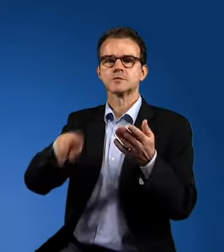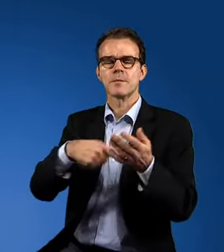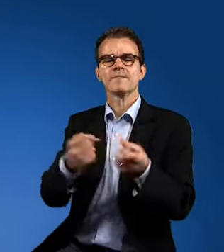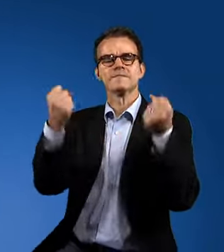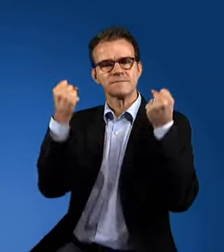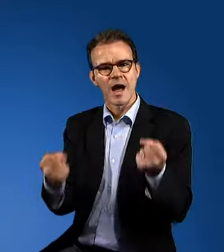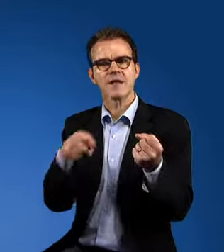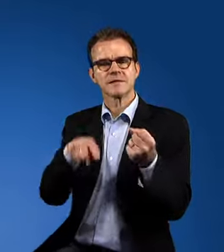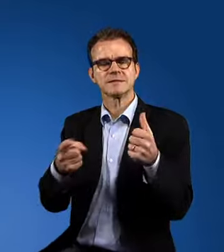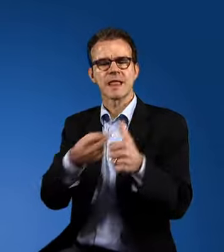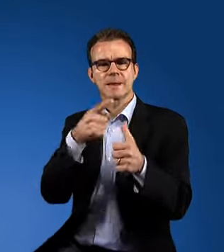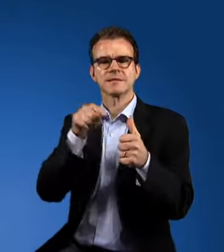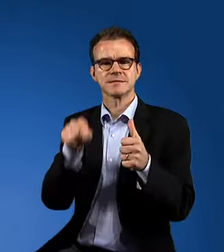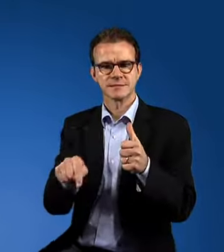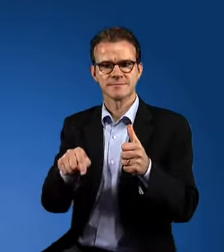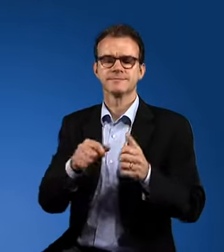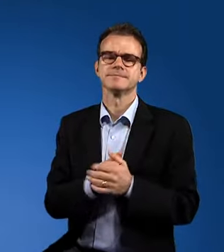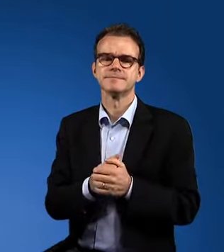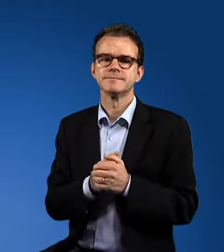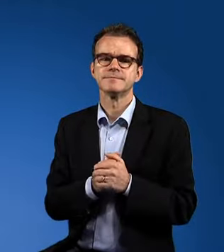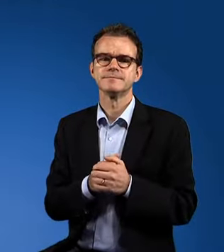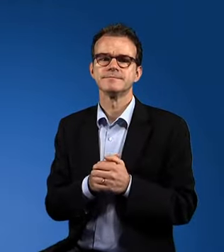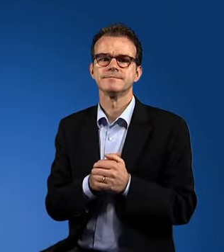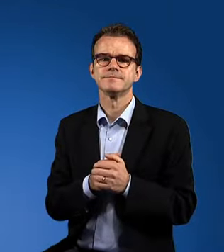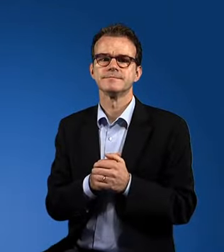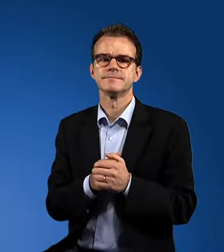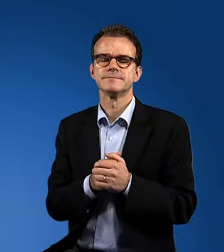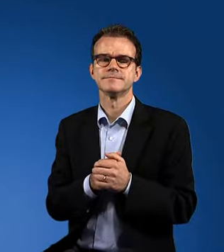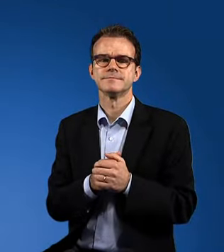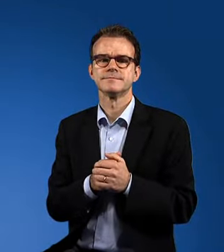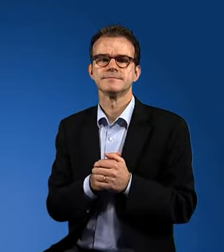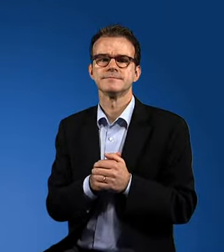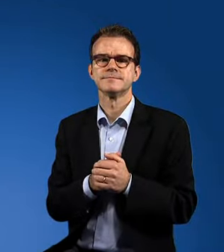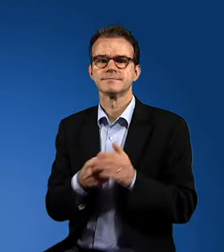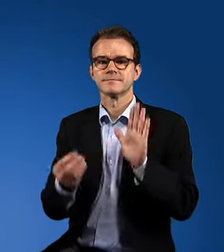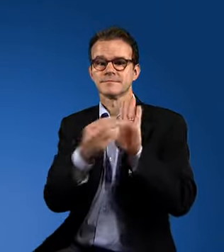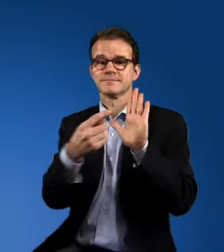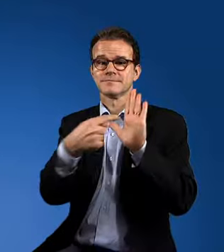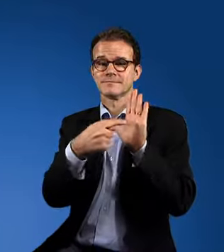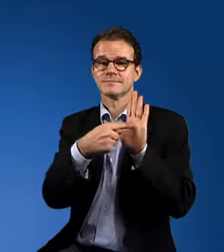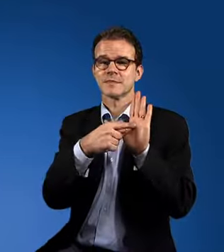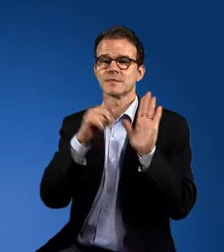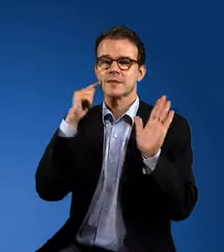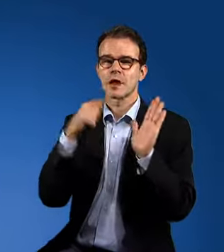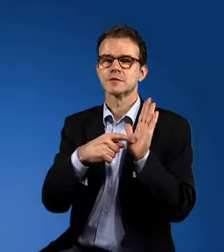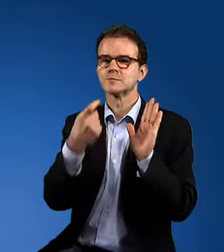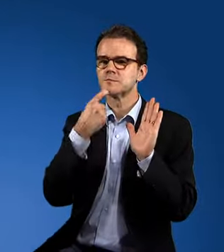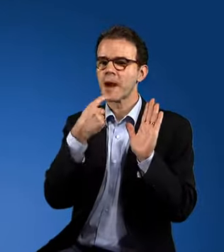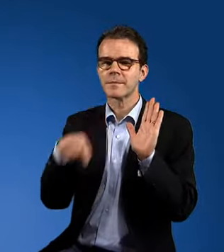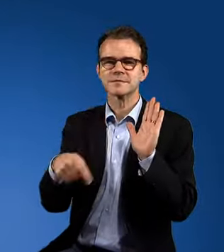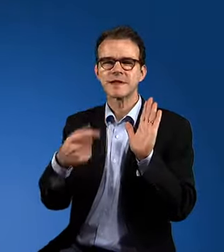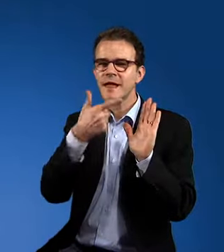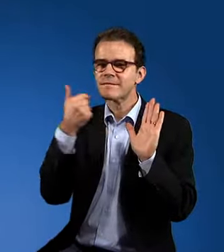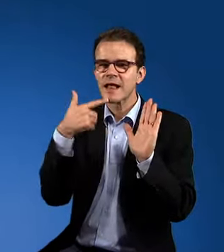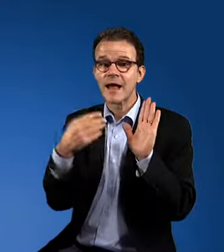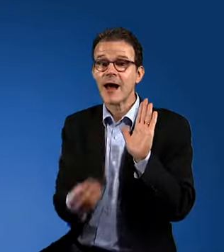on se, että Suomi ratifioi tämän yleissopimuksen sekä tämän valinnaisen pöytäkirjan. Ja